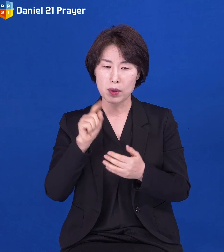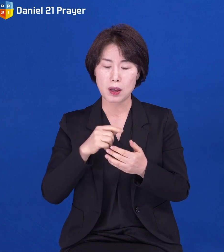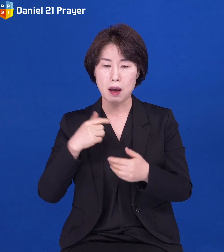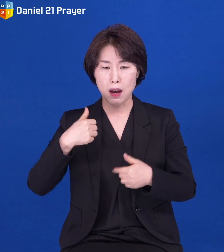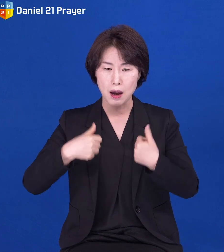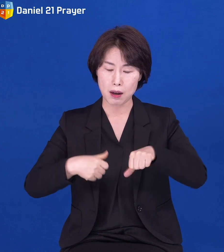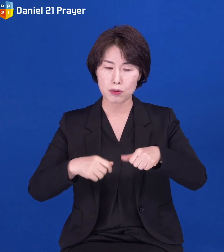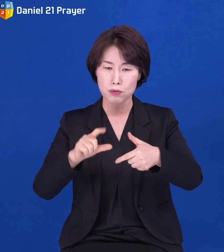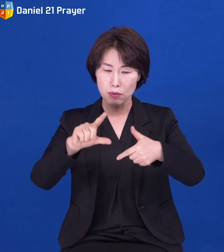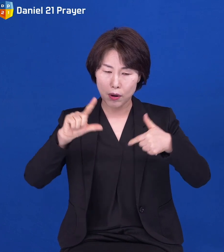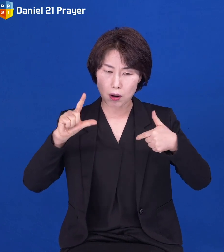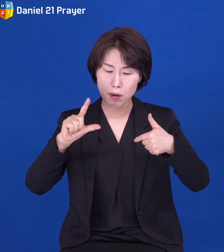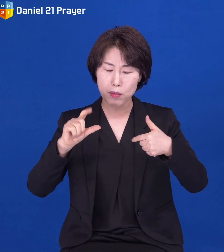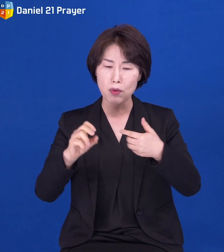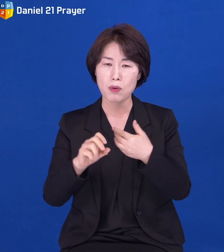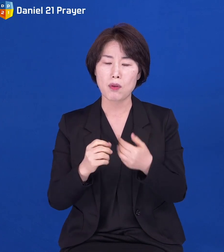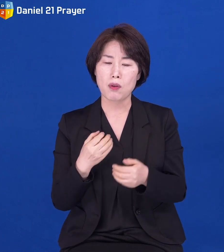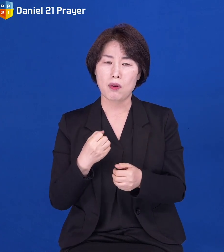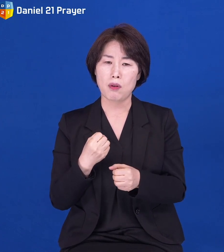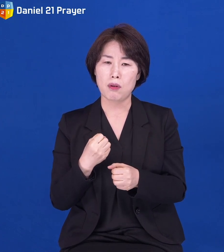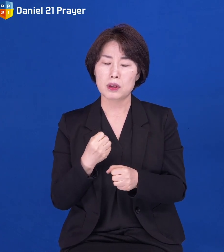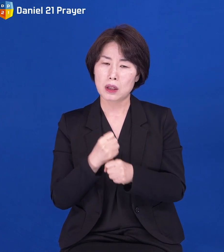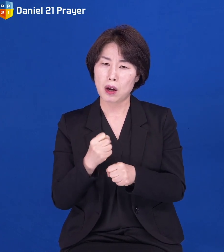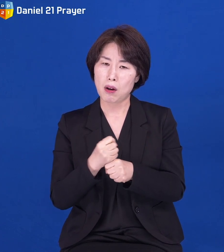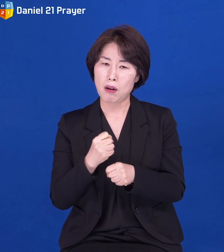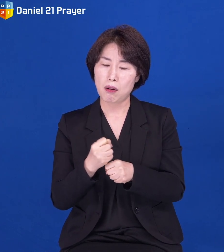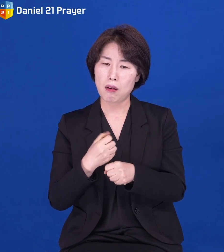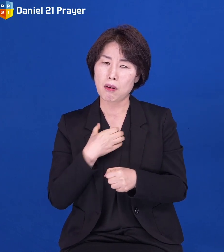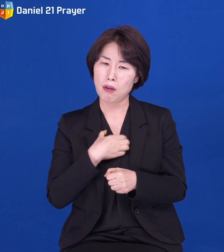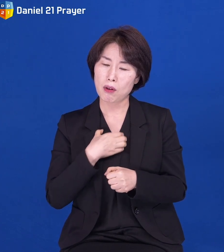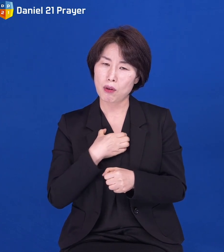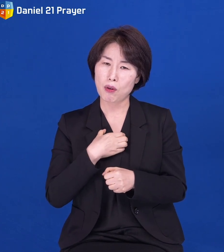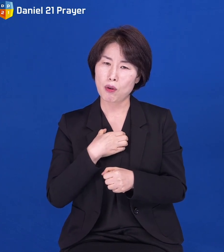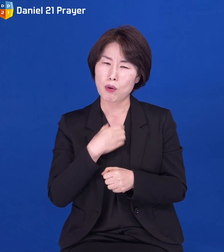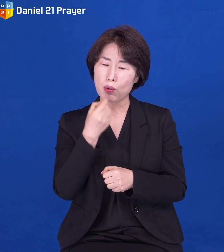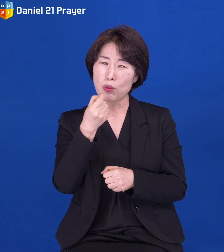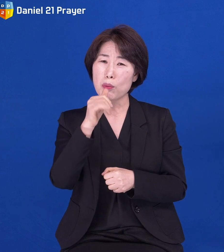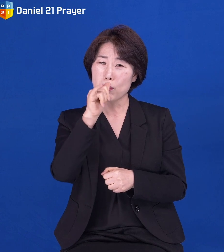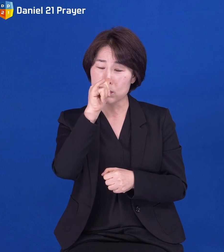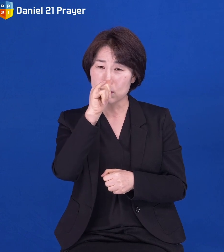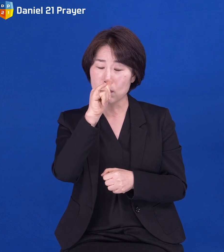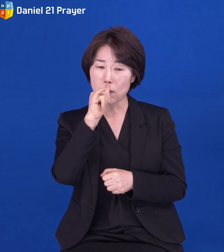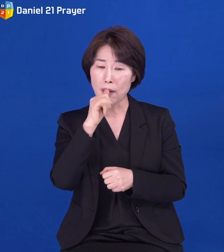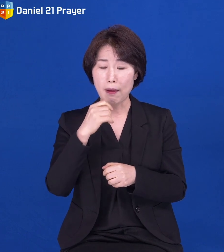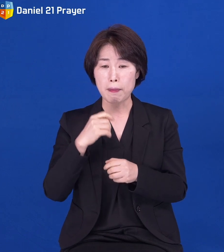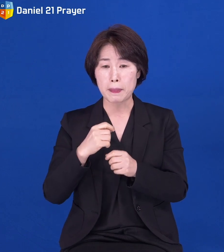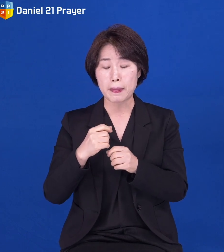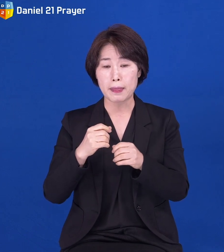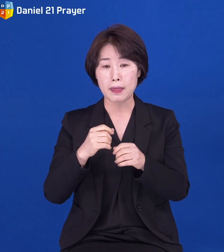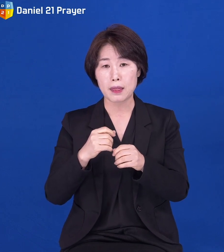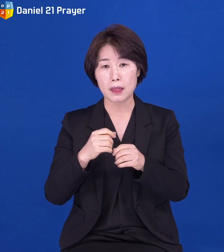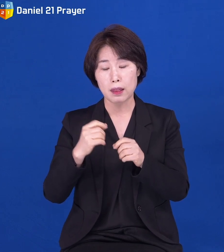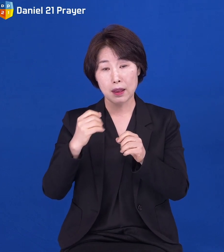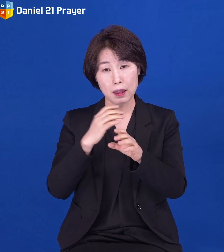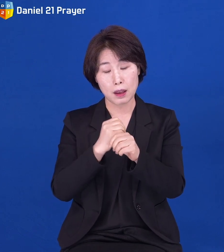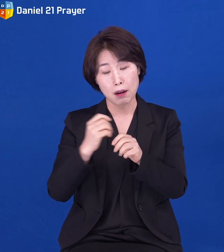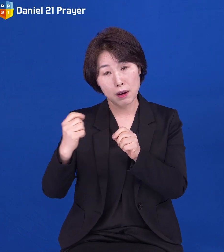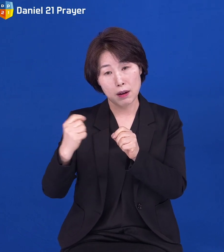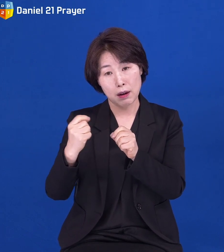물론 한다고는 했는데 너무 마음이, 그 촬영하는 VCR 그 날짜가 다가오면 다가올수록 마음이 너무 긴장이 되는